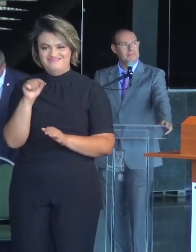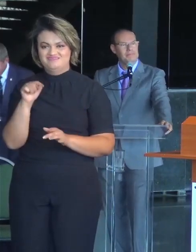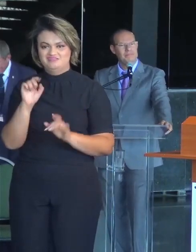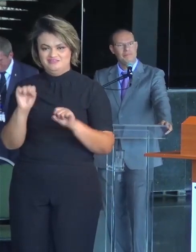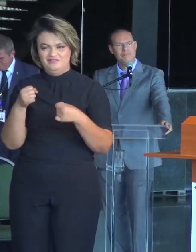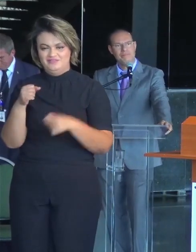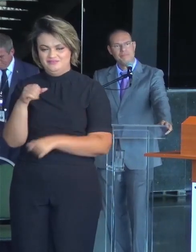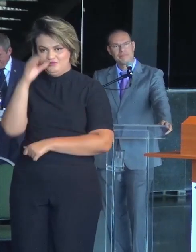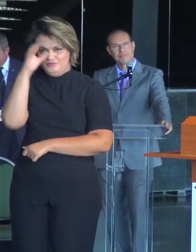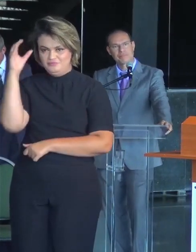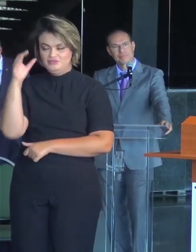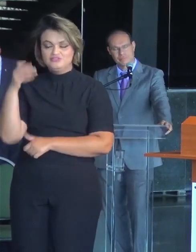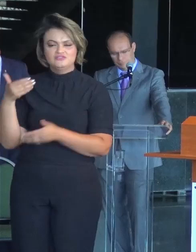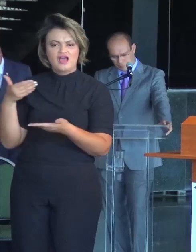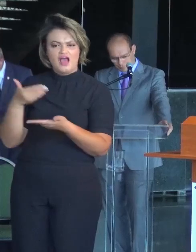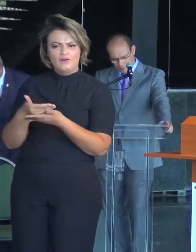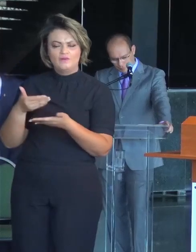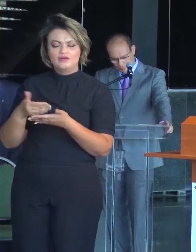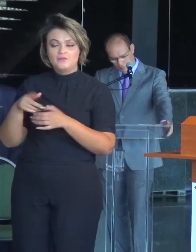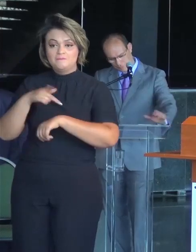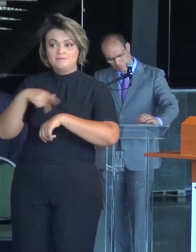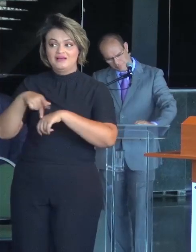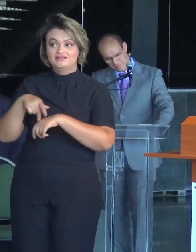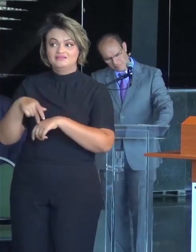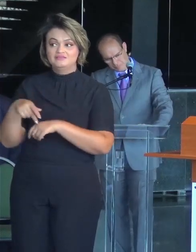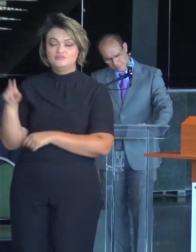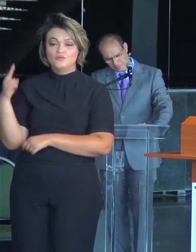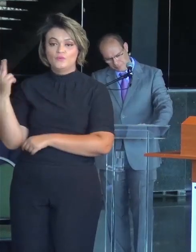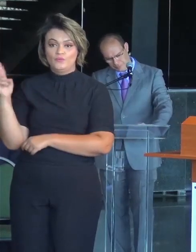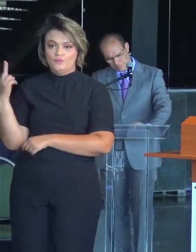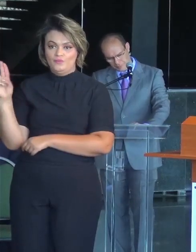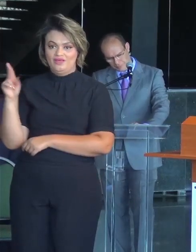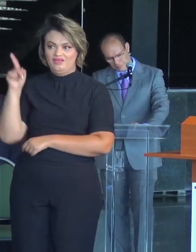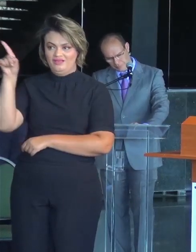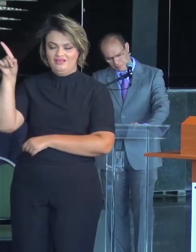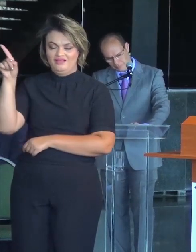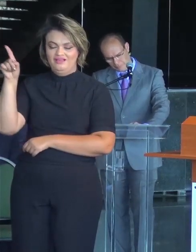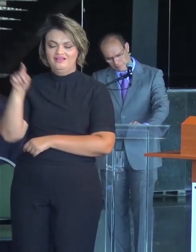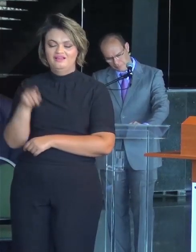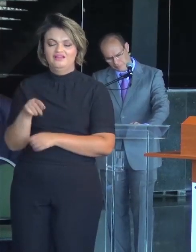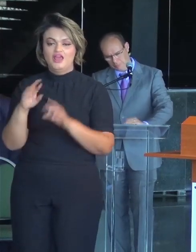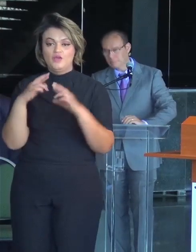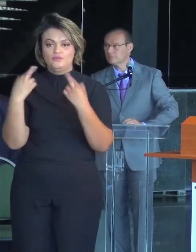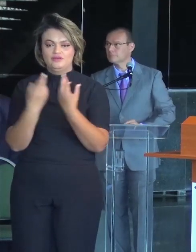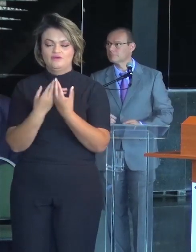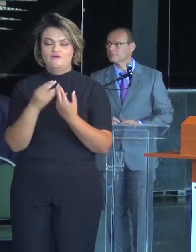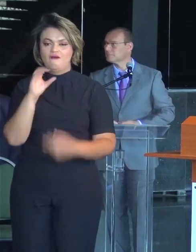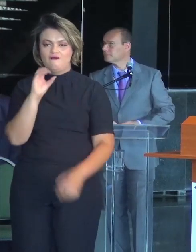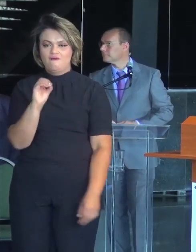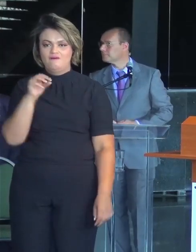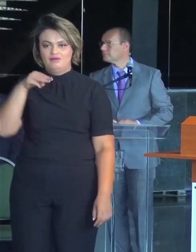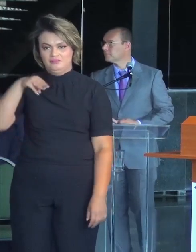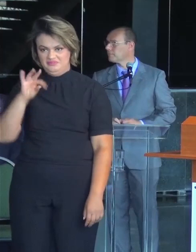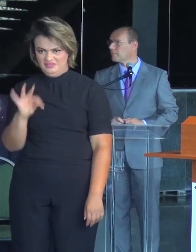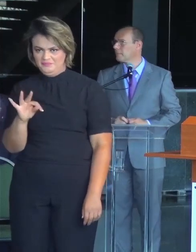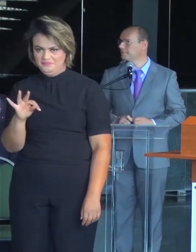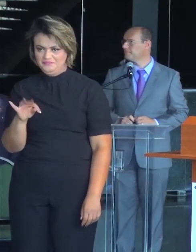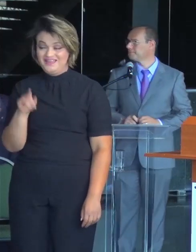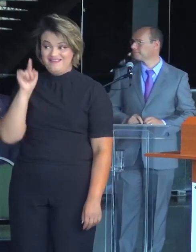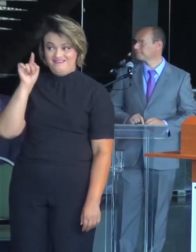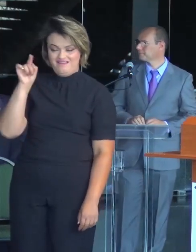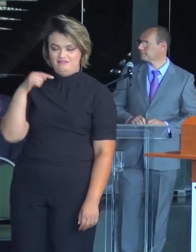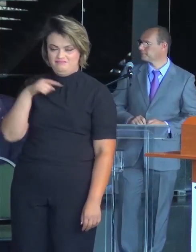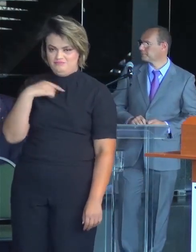Consumidor, agora no Uruguai, na reunião da OMT, onde o Brasil ele